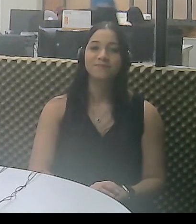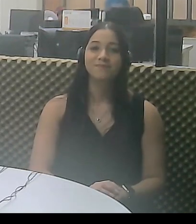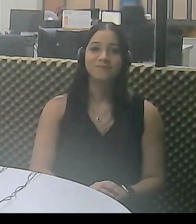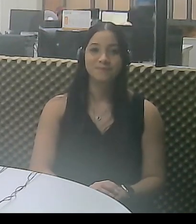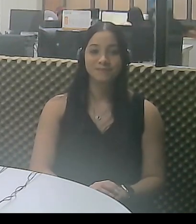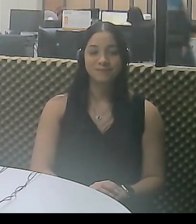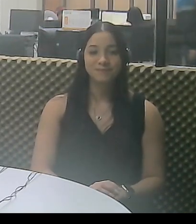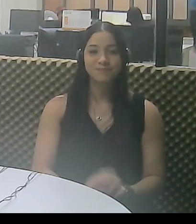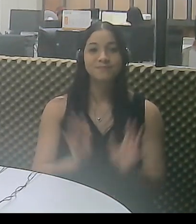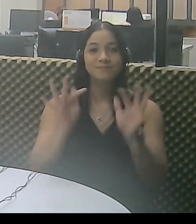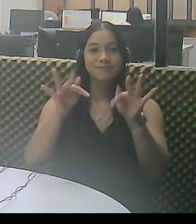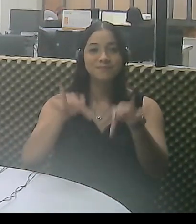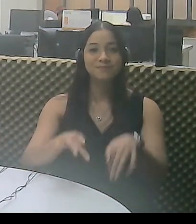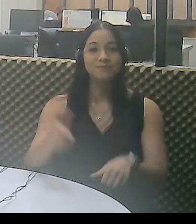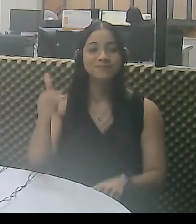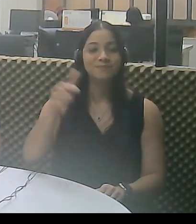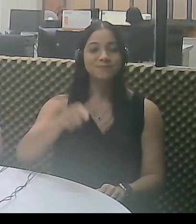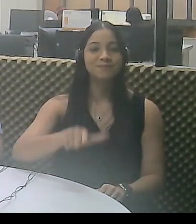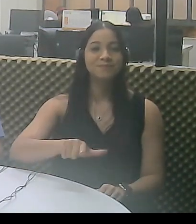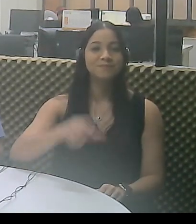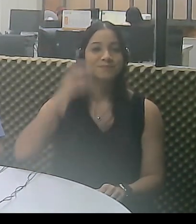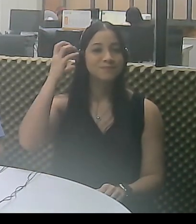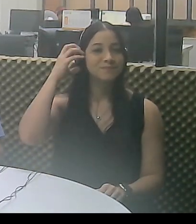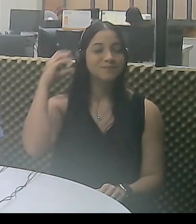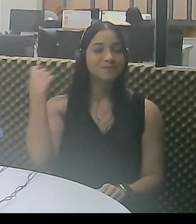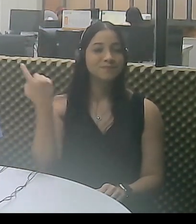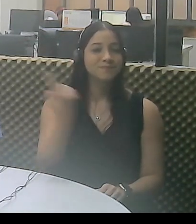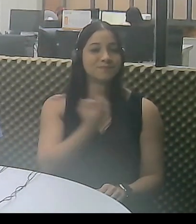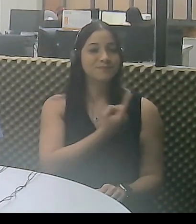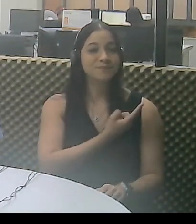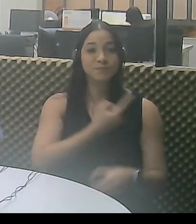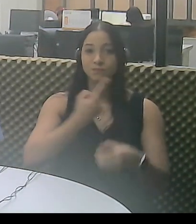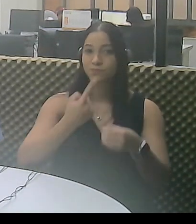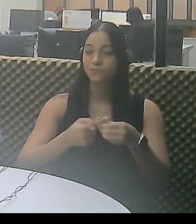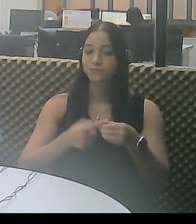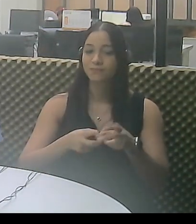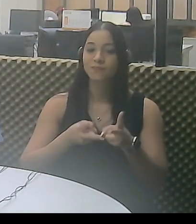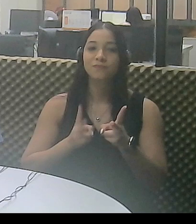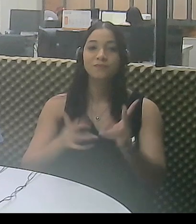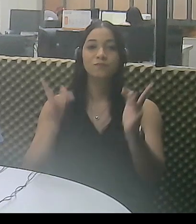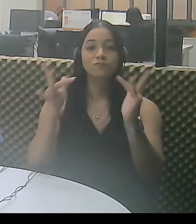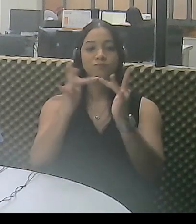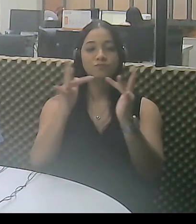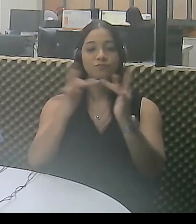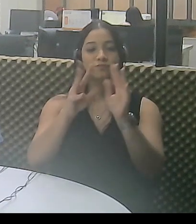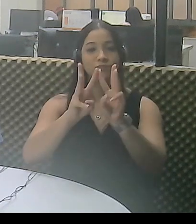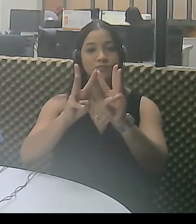próxima. Fica por aqui mais uma edição do programa da Rádio Nossa Cidade.